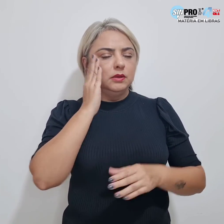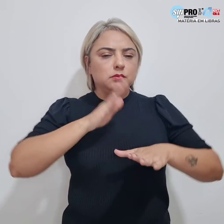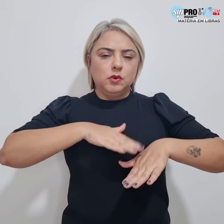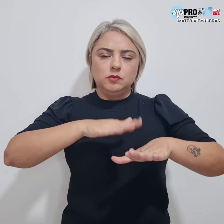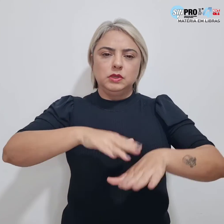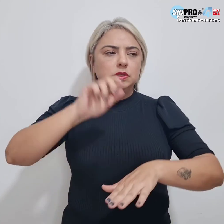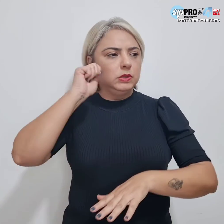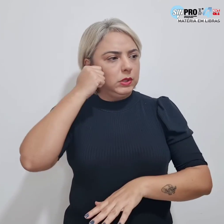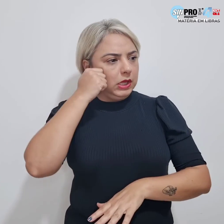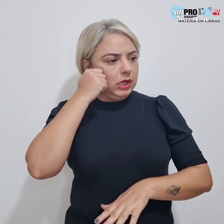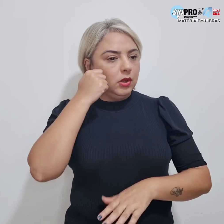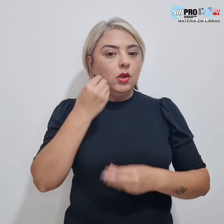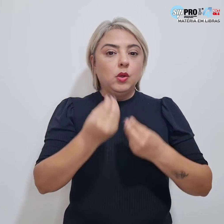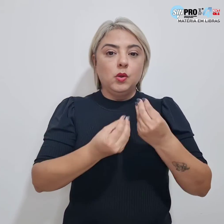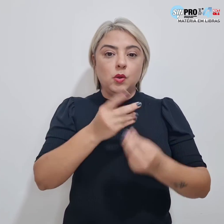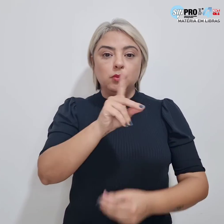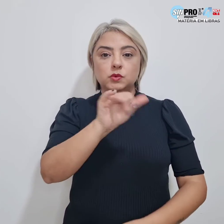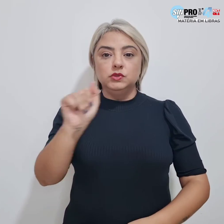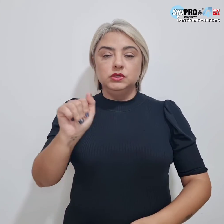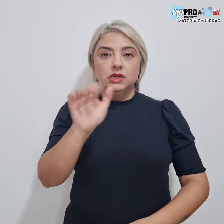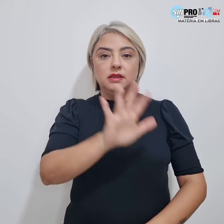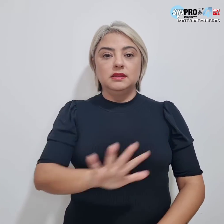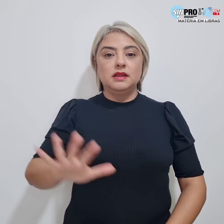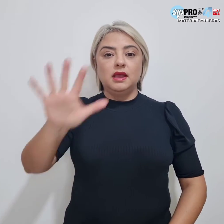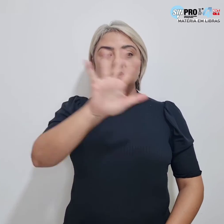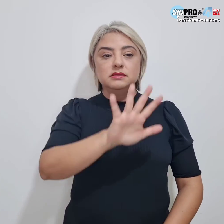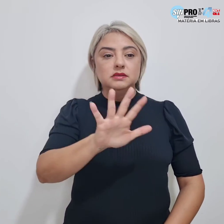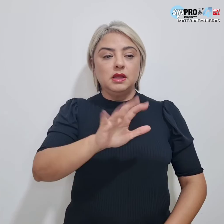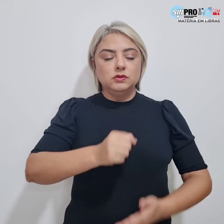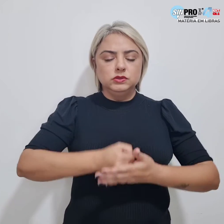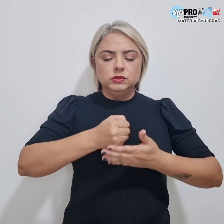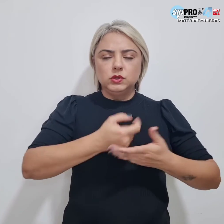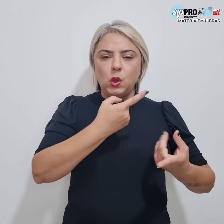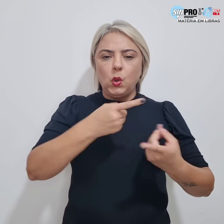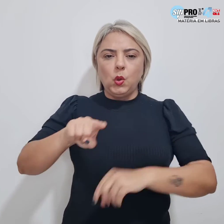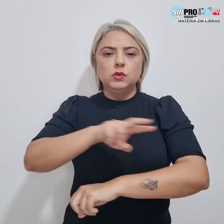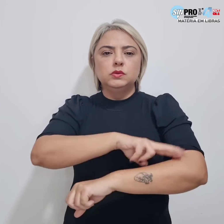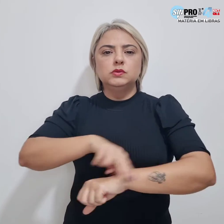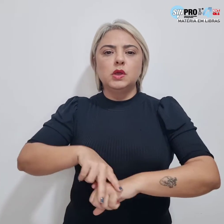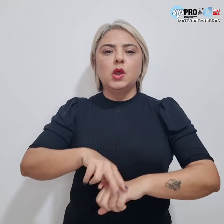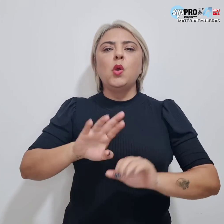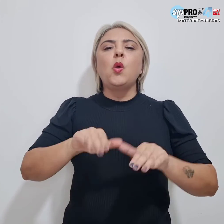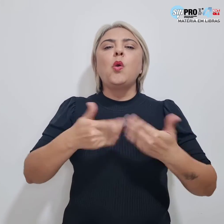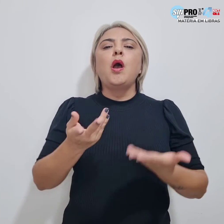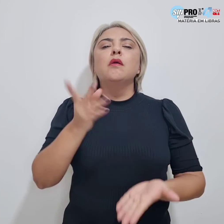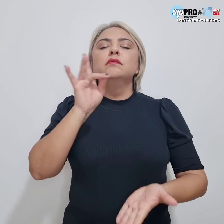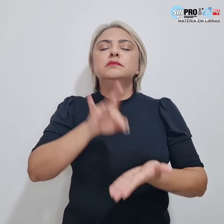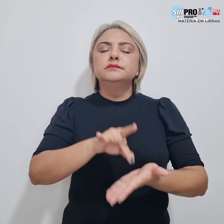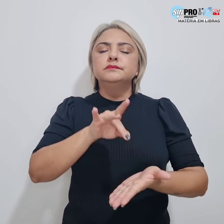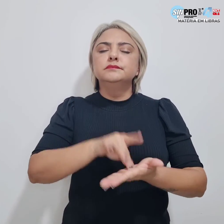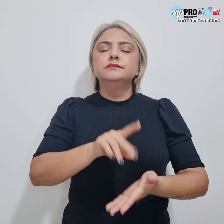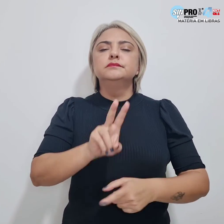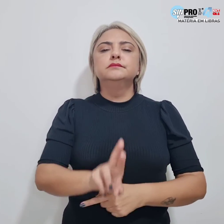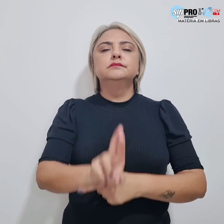negro como um dia nacional de luta contra o racismo, qual é a verdadeira representação do 13 de